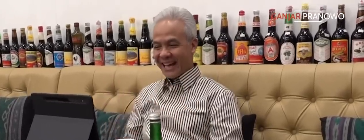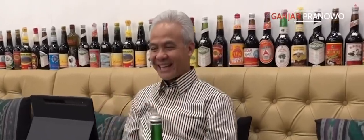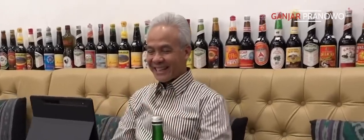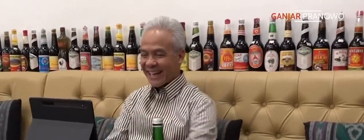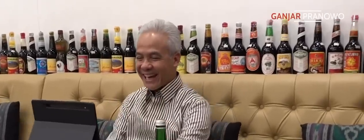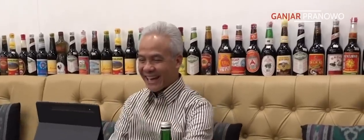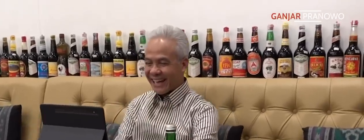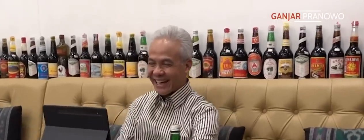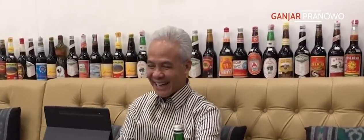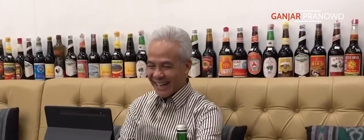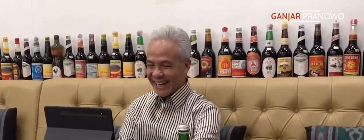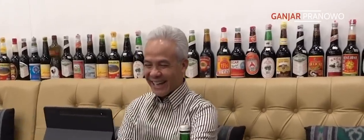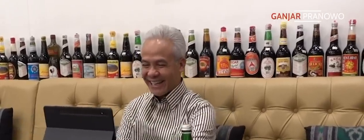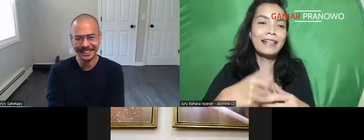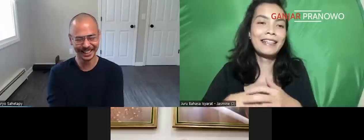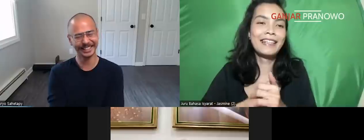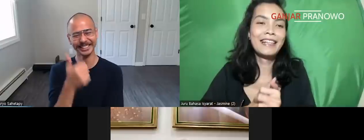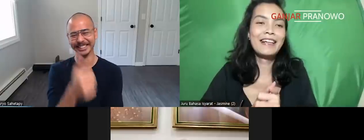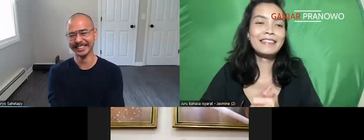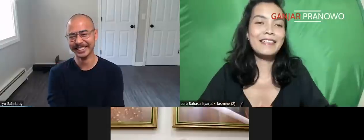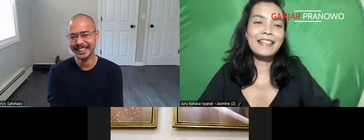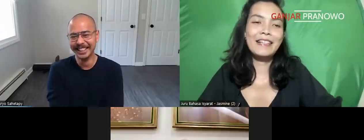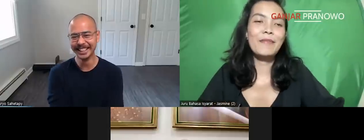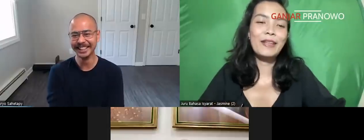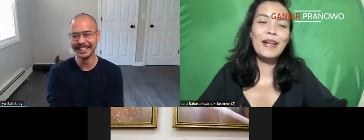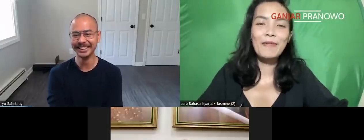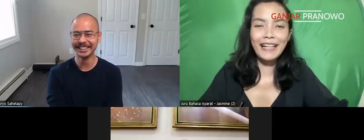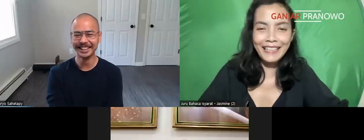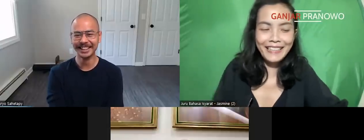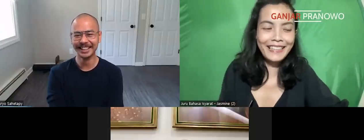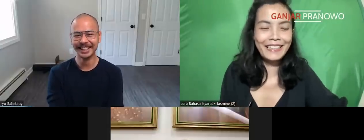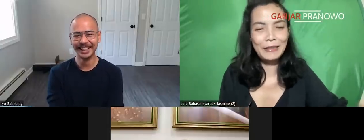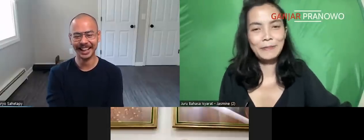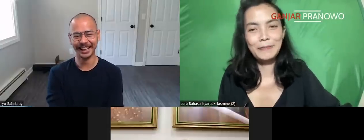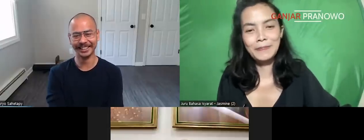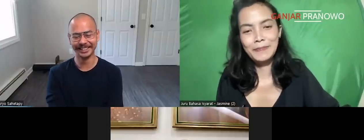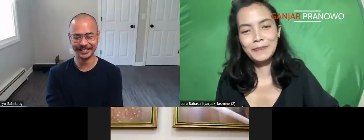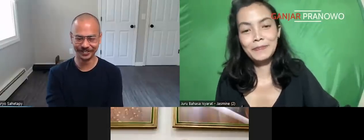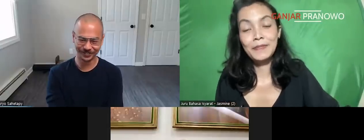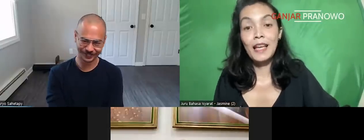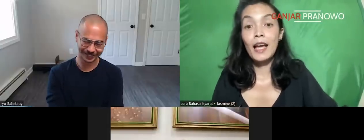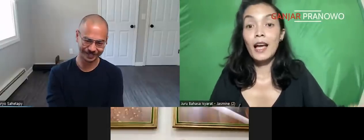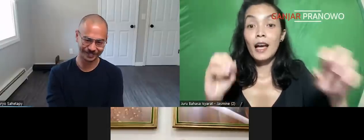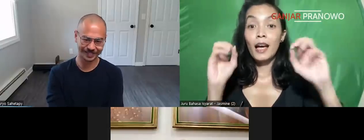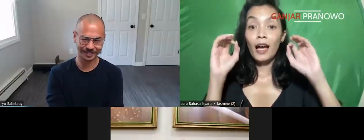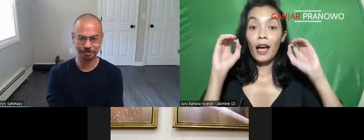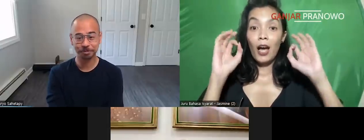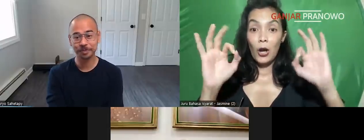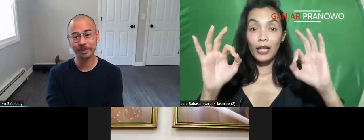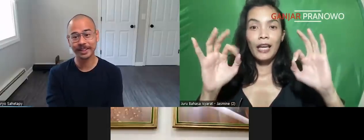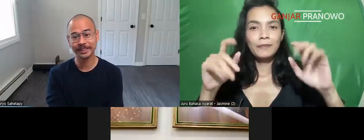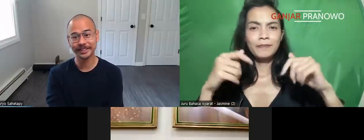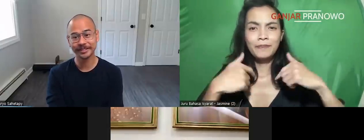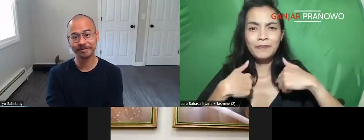membanggakan ya Jadi ya begitulah Pak oke ya saya mau agak